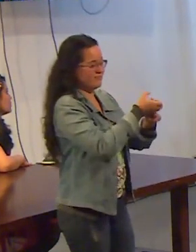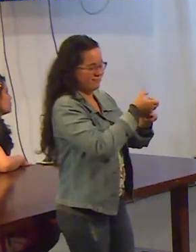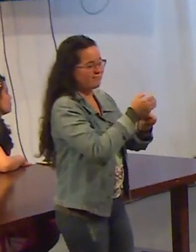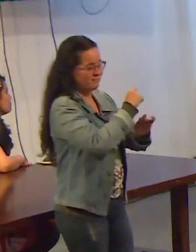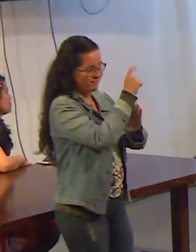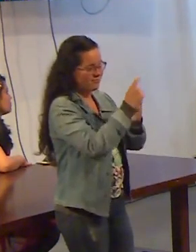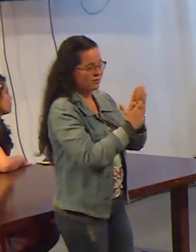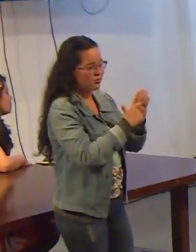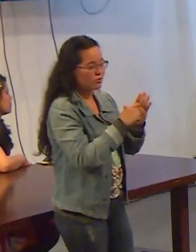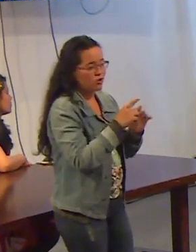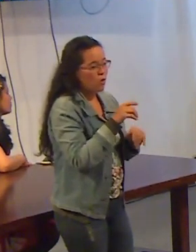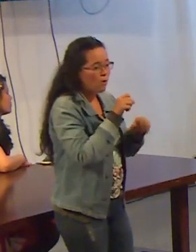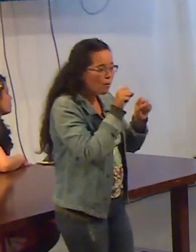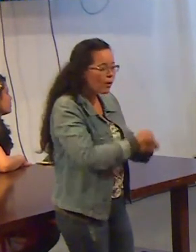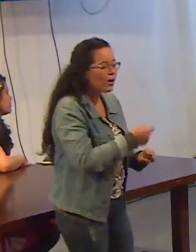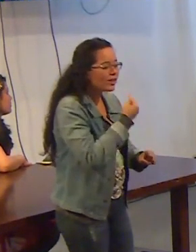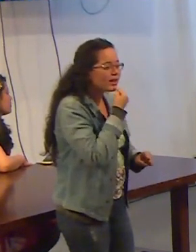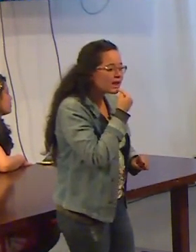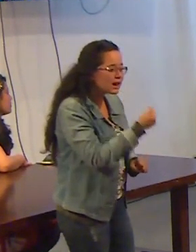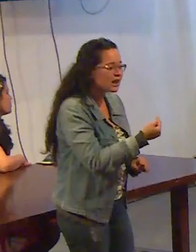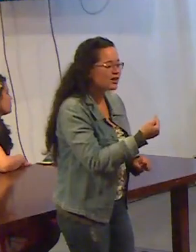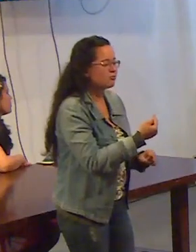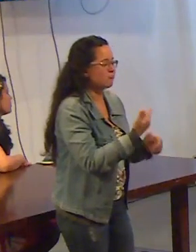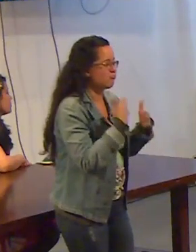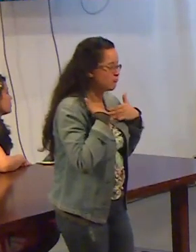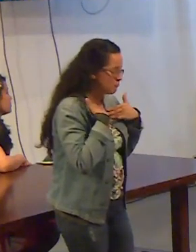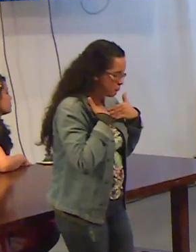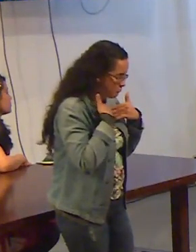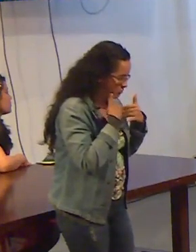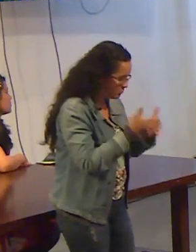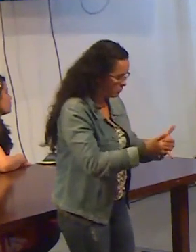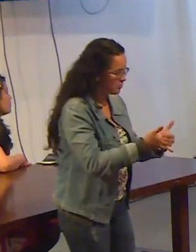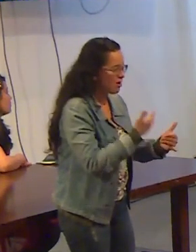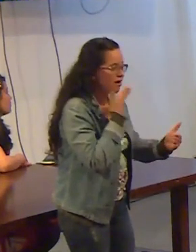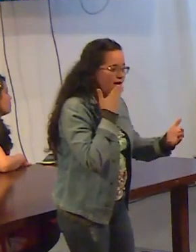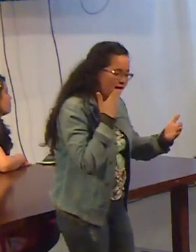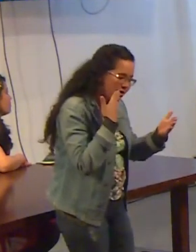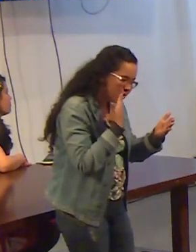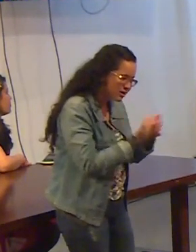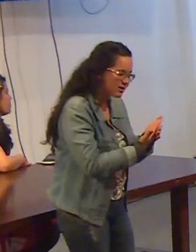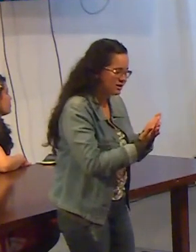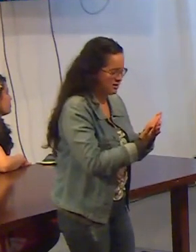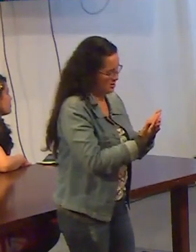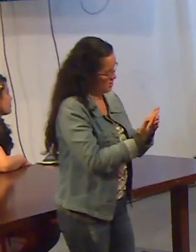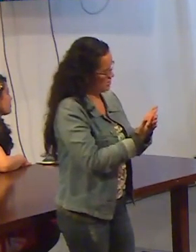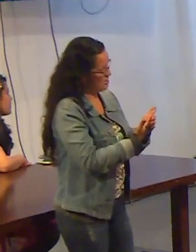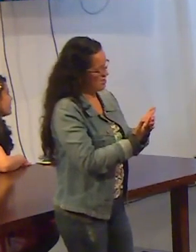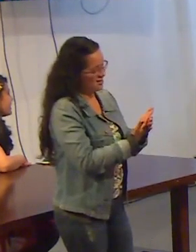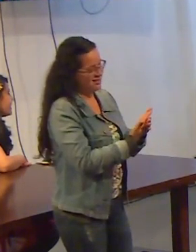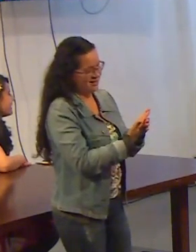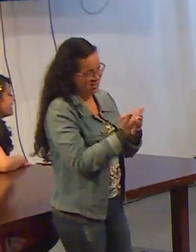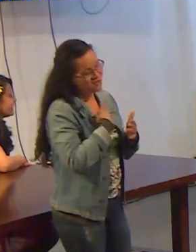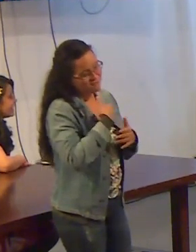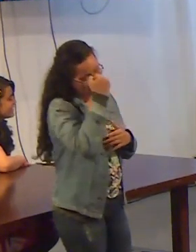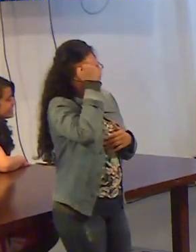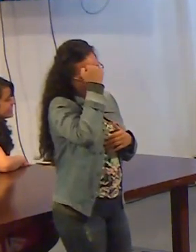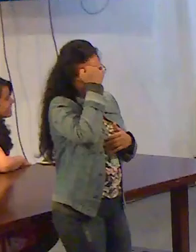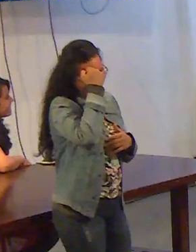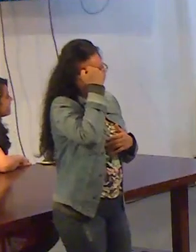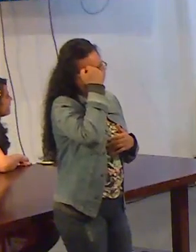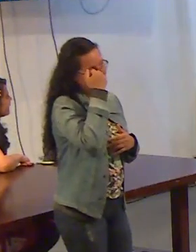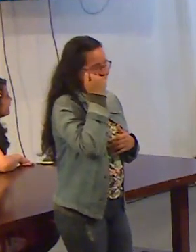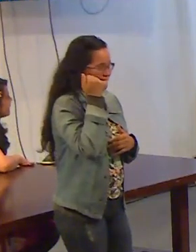puedo decir muchos éxitos, muchas gracias por permitir ser una profesora tan cansona,